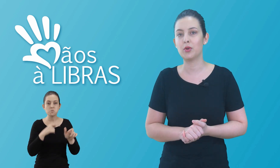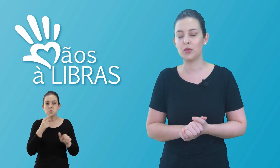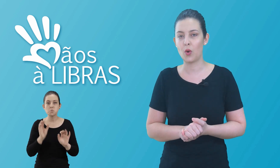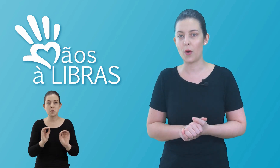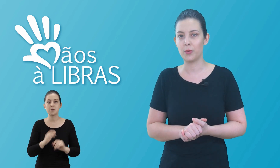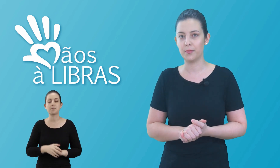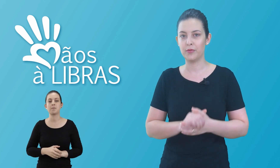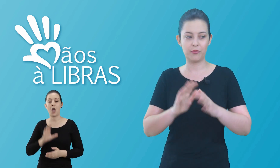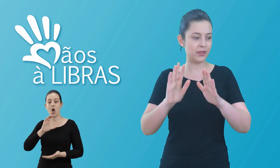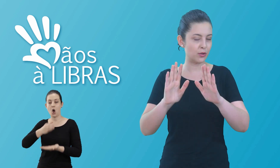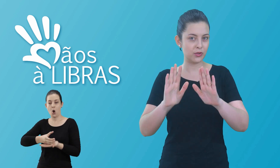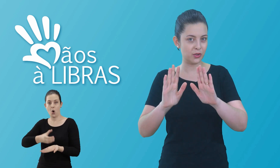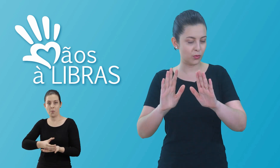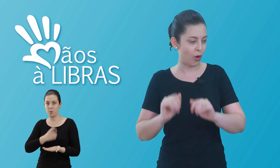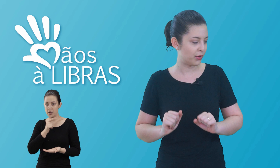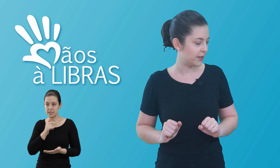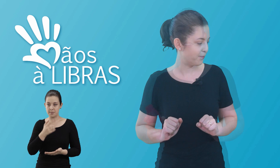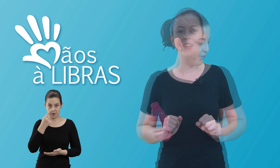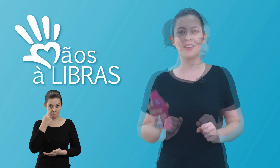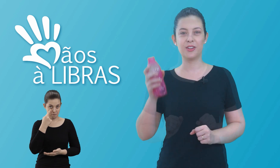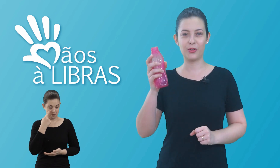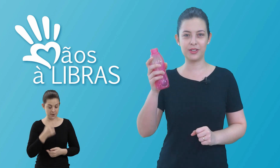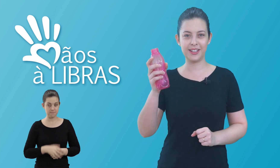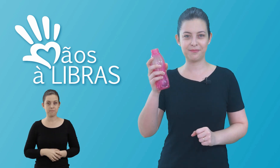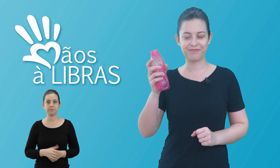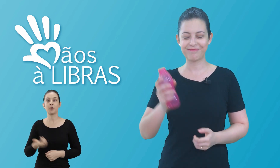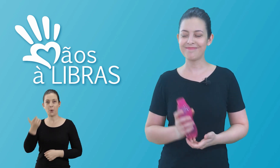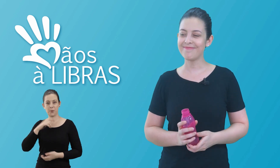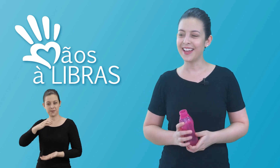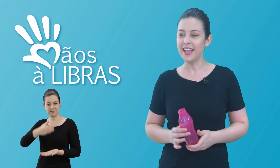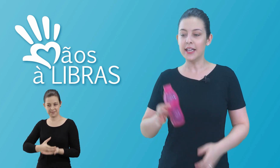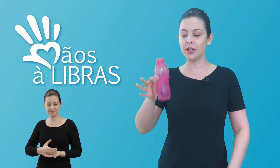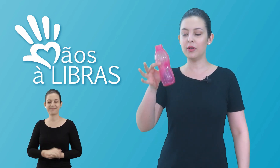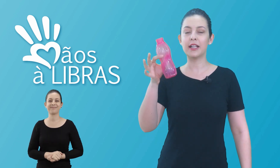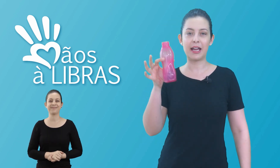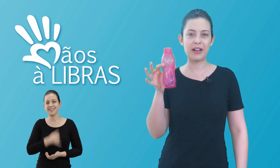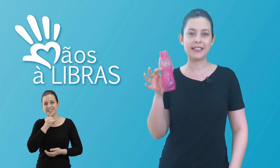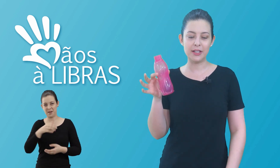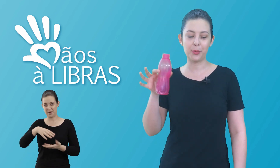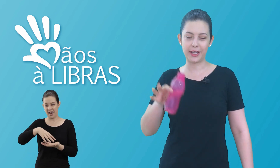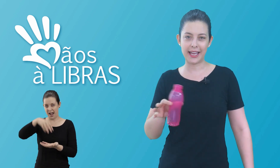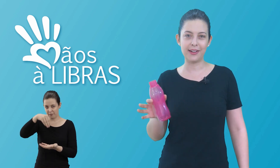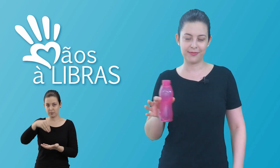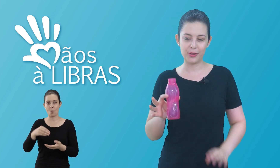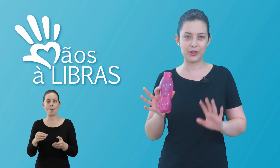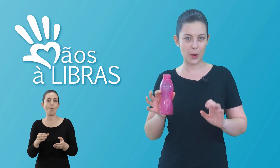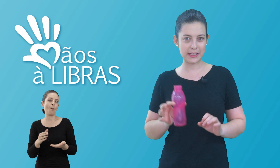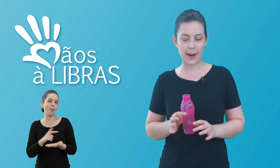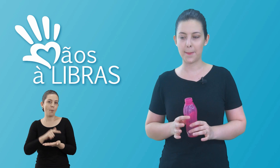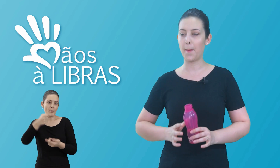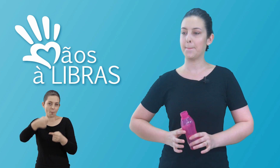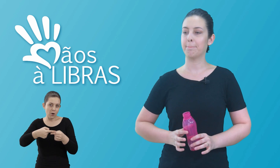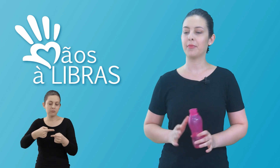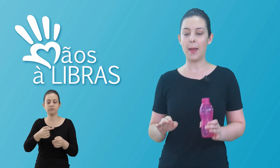dar o exemplo do copo. Vou ver se eu consigo um copo aqui. Consegui. Então tá vazio porque eu vou dar